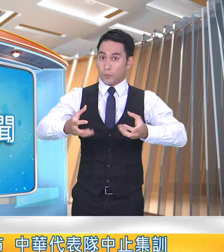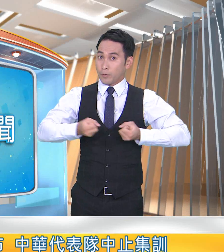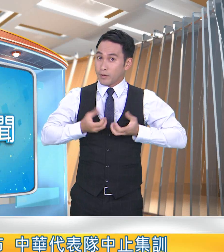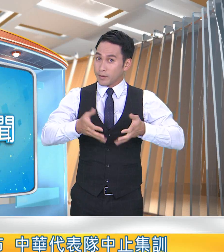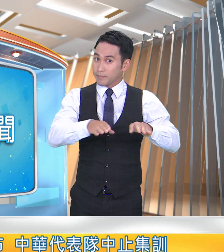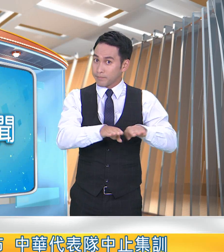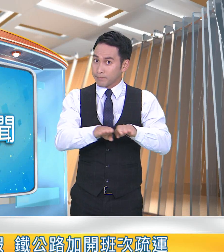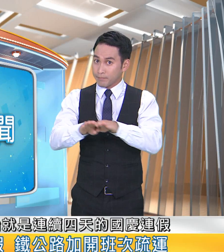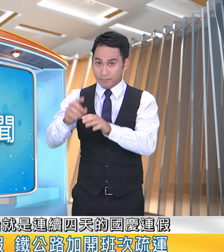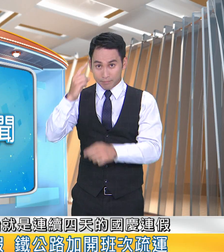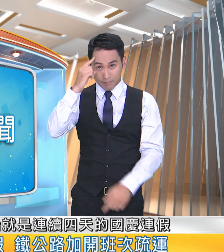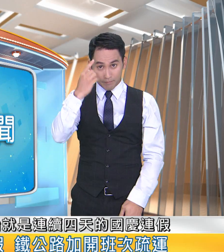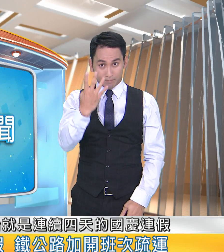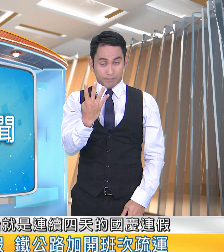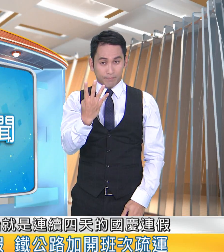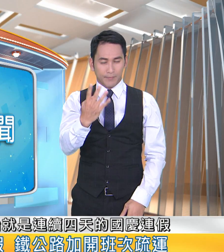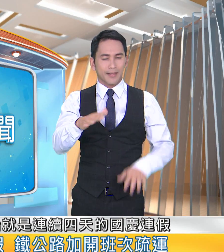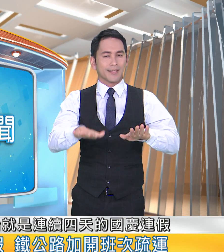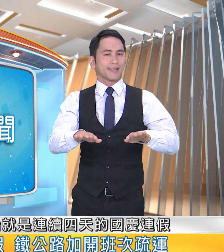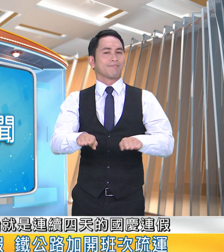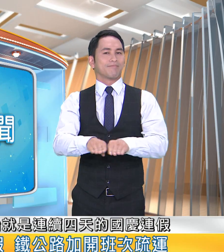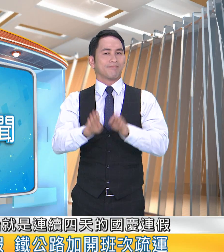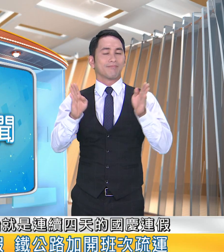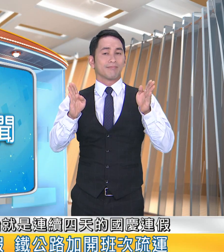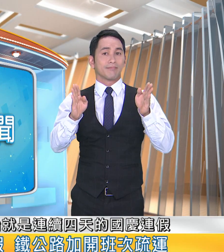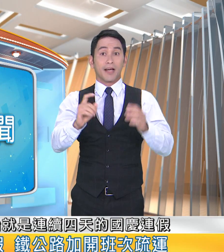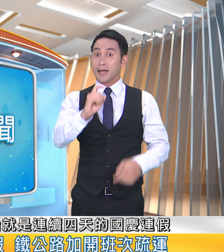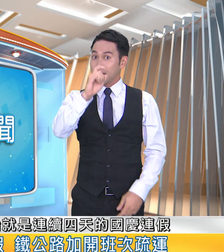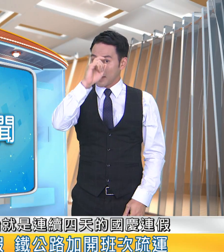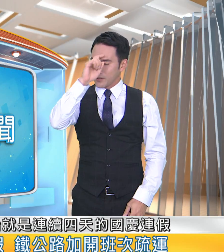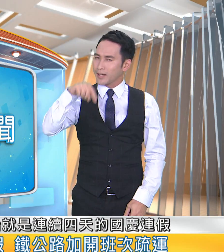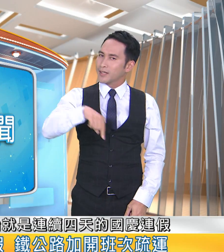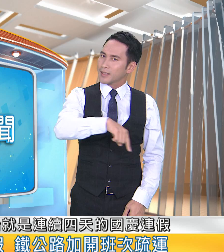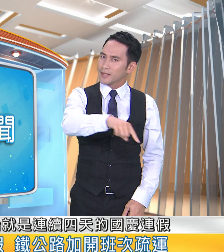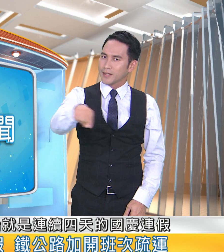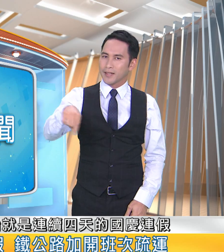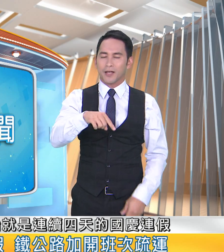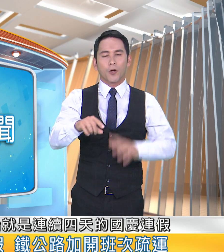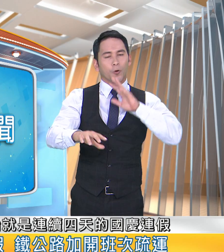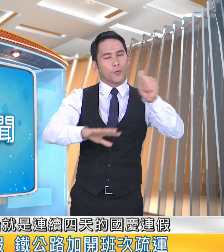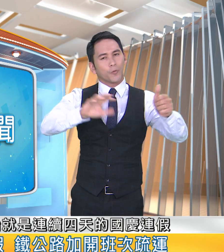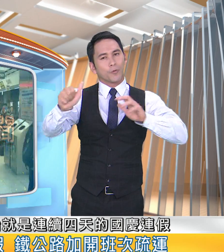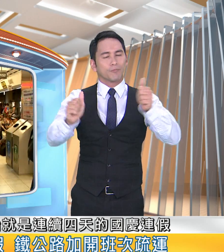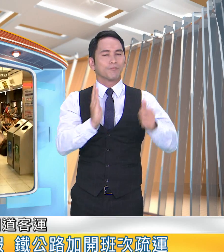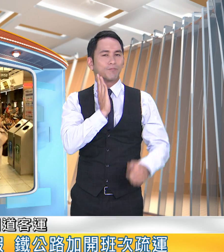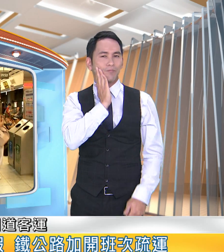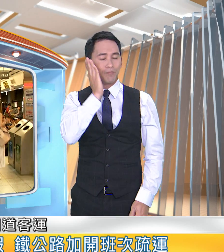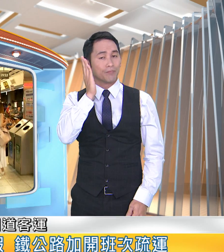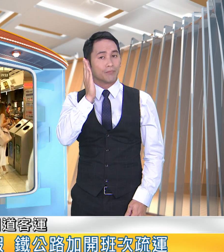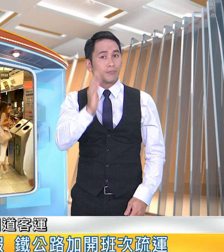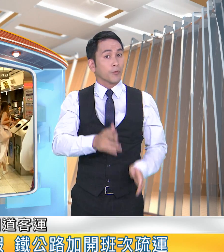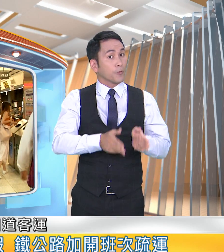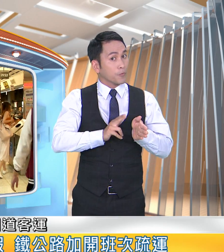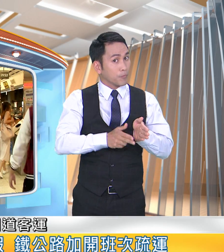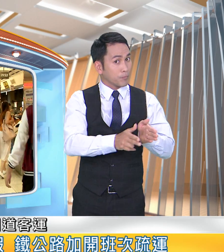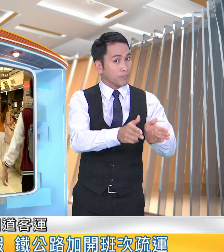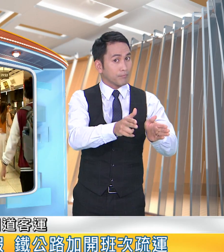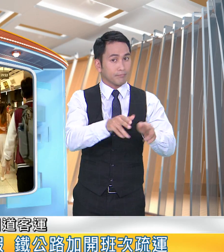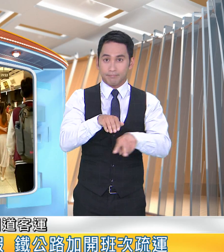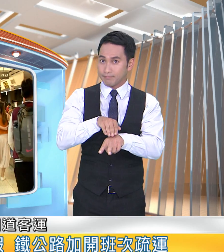而另外从今天开始就是连续四天的国庆连假了。台铁、高铁以及国道客运